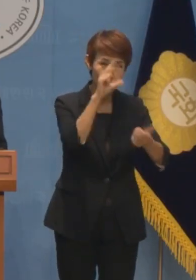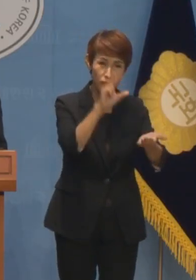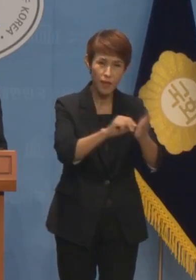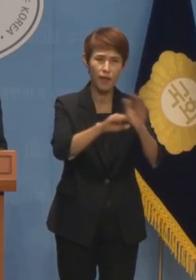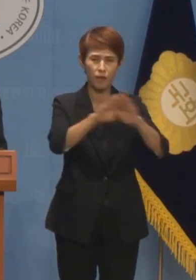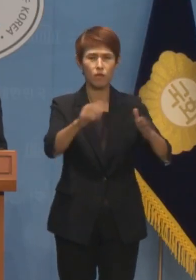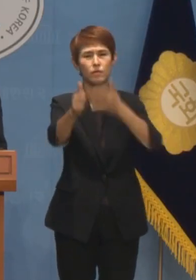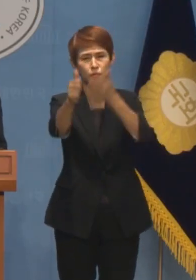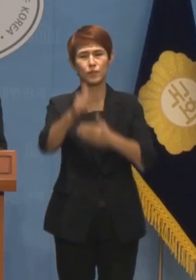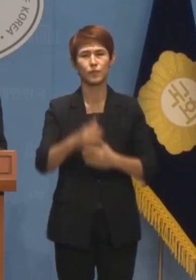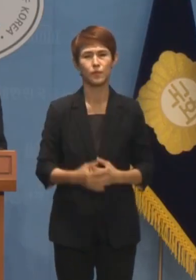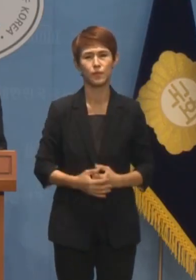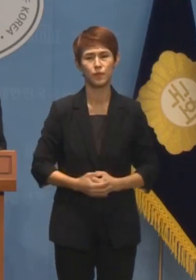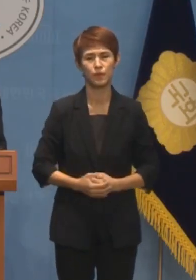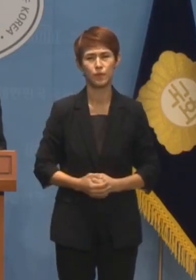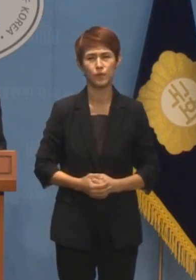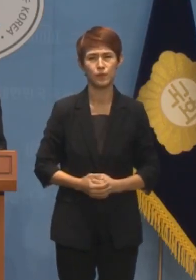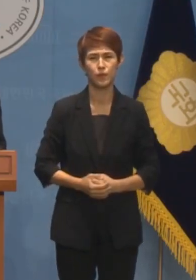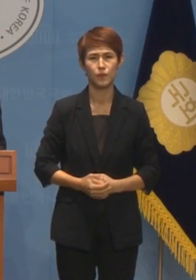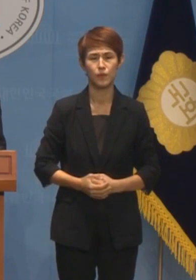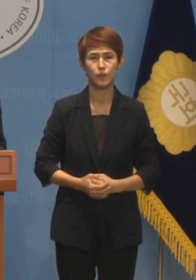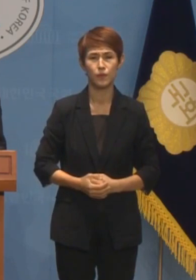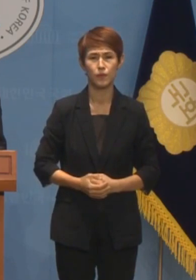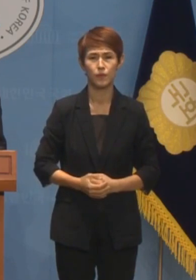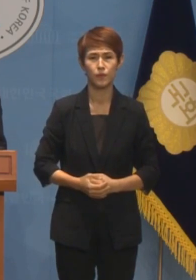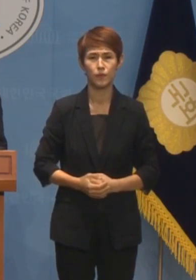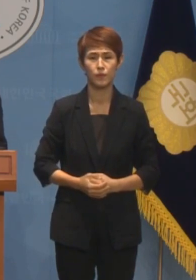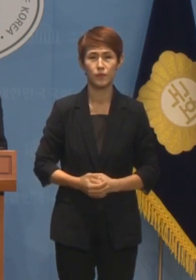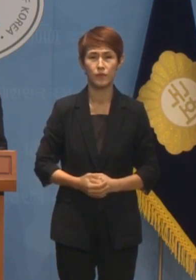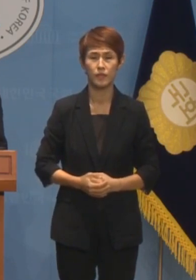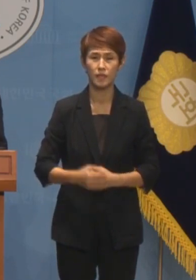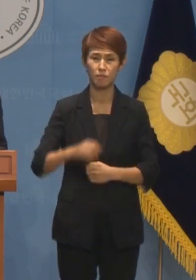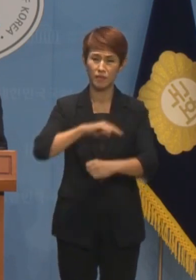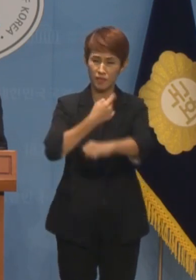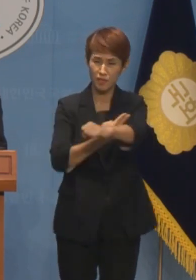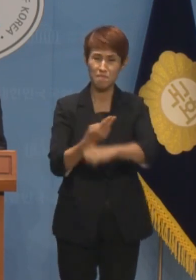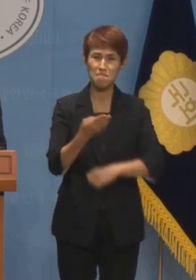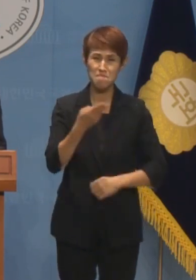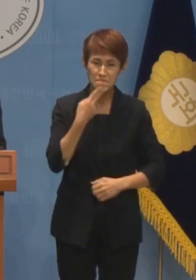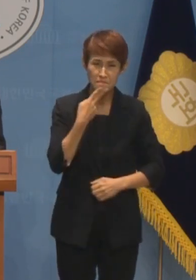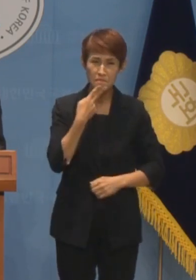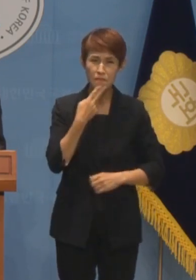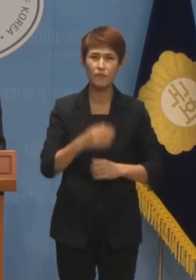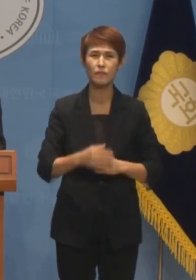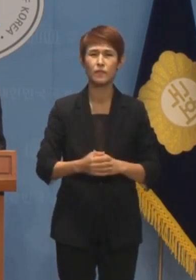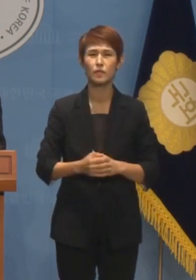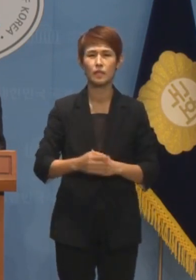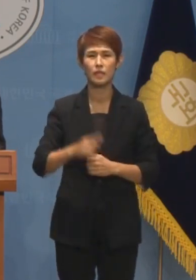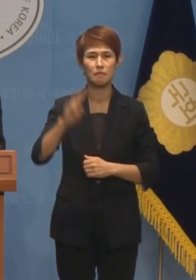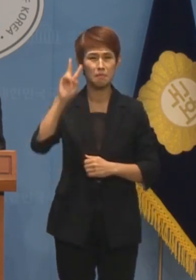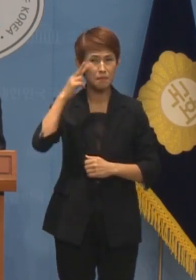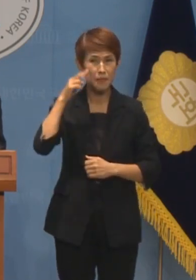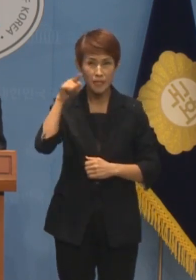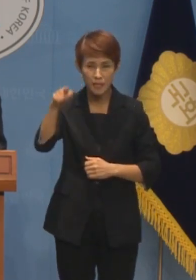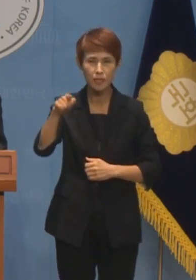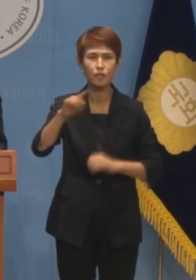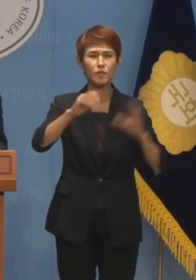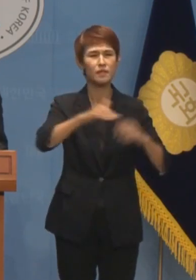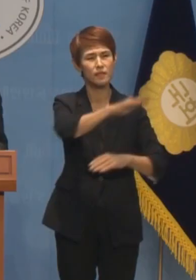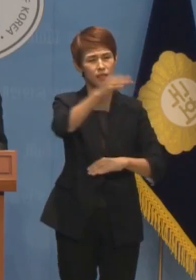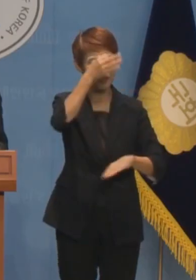나서십시오. 그것이 지금까지의 무능과 오판에 대한 국민에게